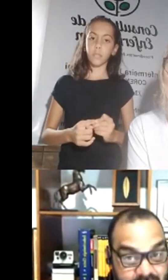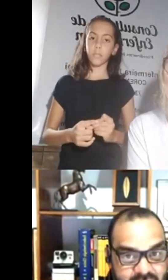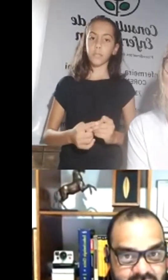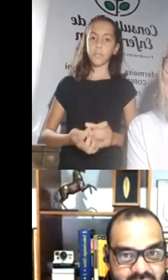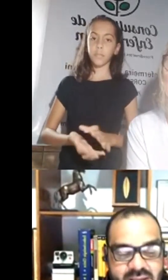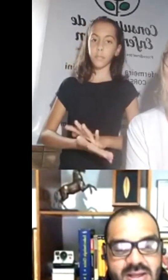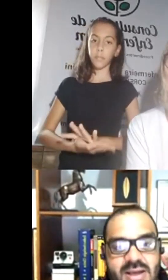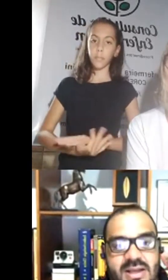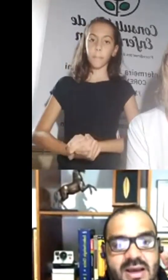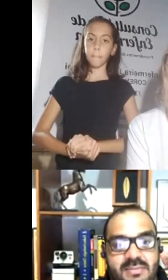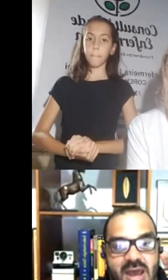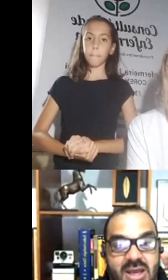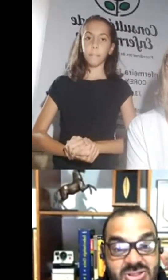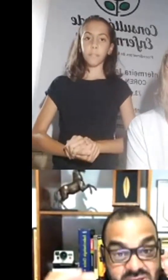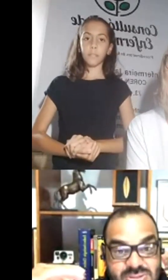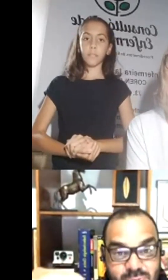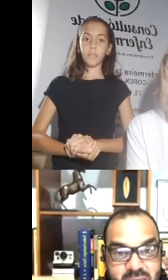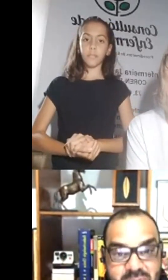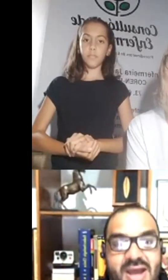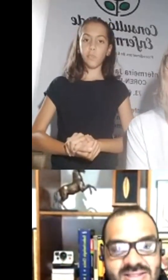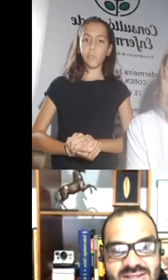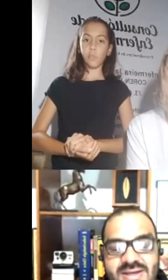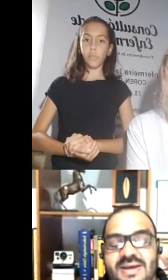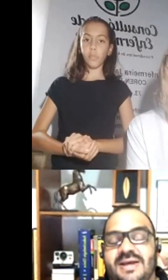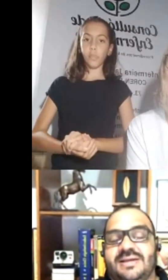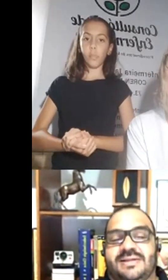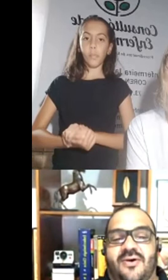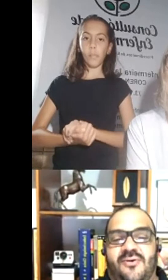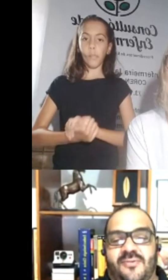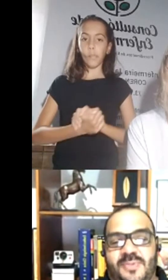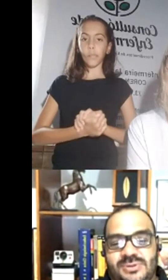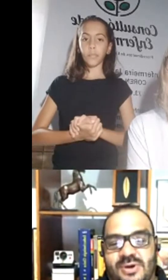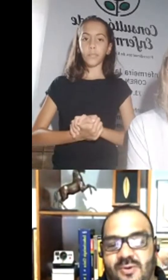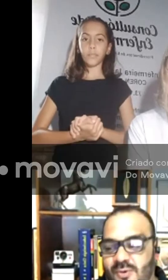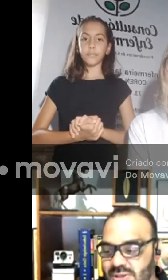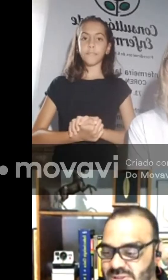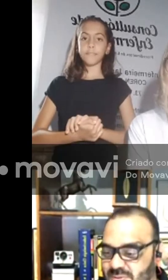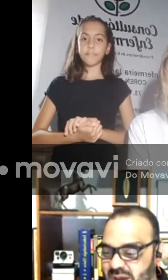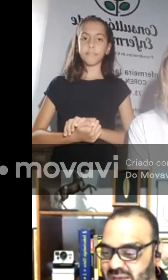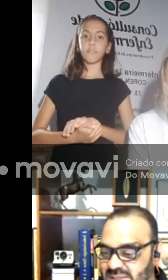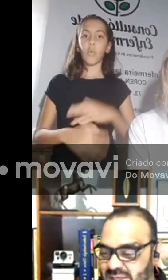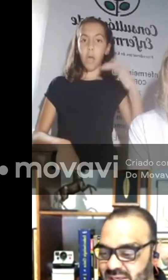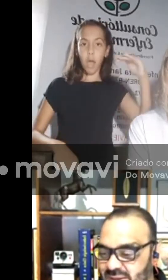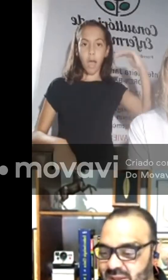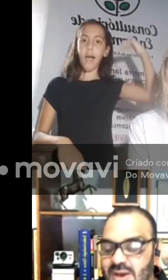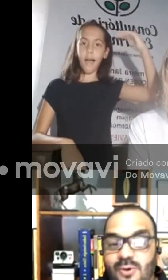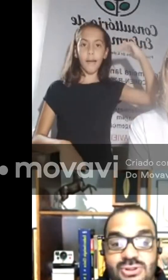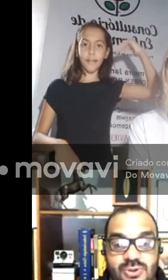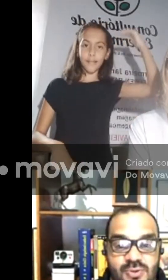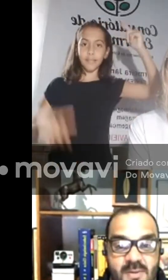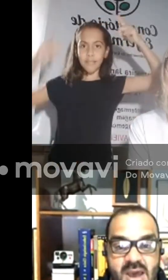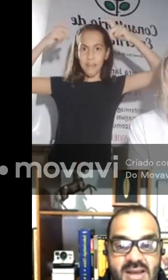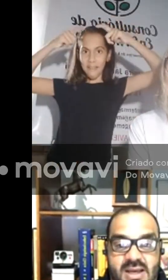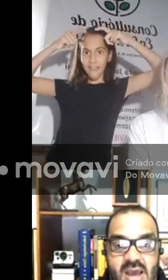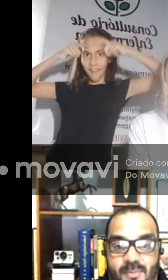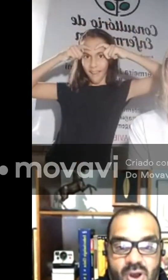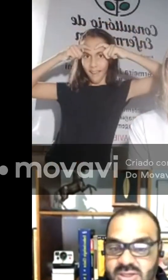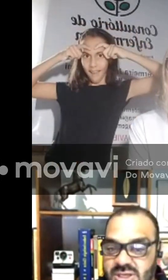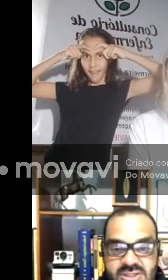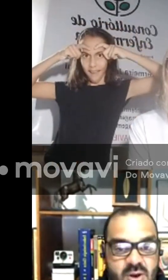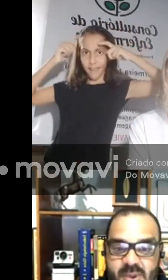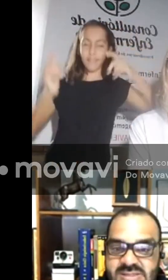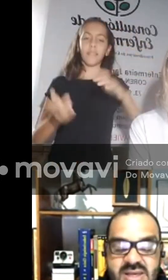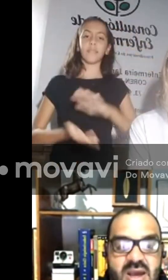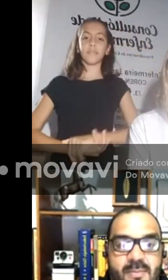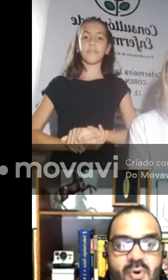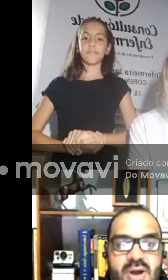vermelha e branca. Ele é mestre, super mestre. Que Então, chique! pessoa que eu gosto demais aqui. O Instituto América, que apoia a gente,